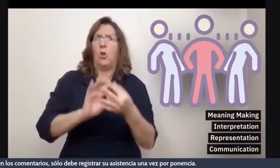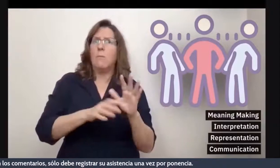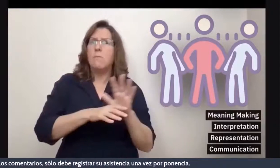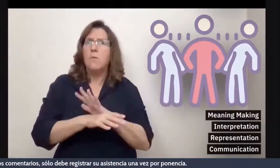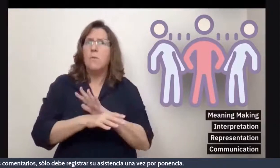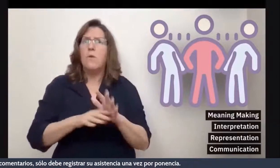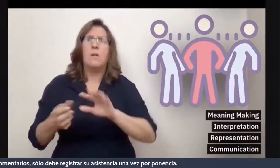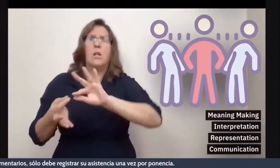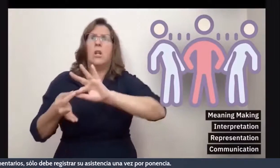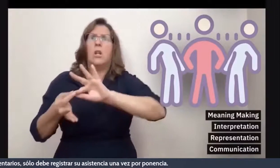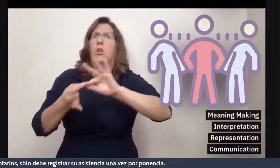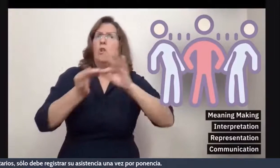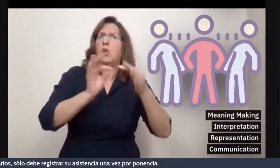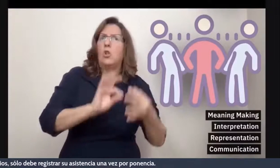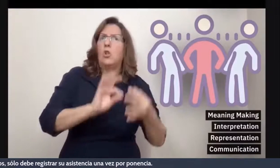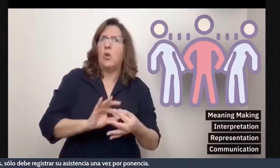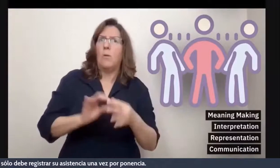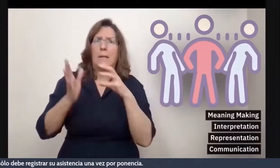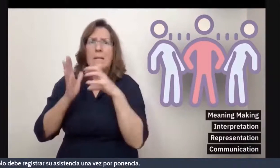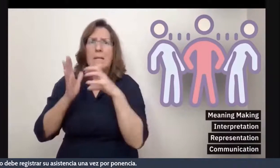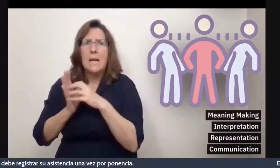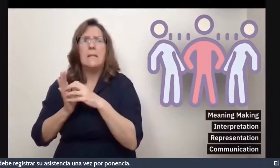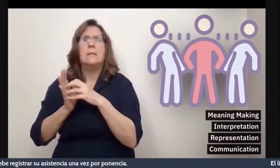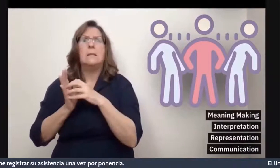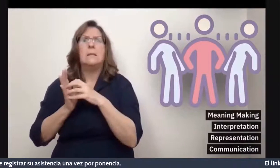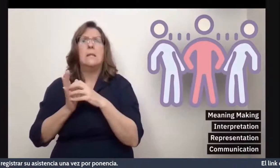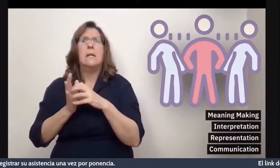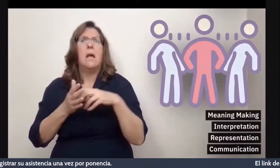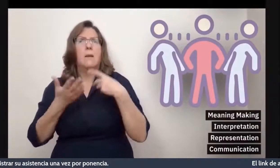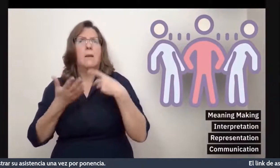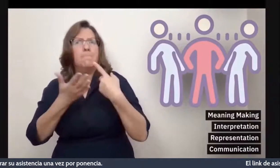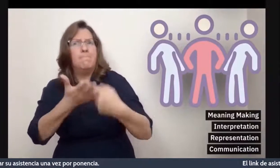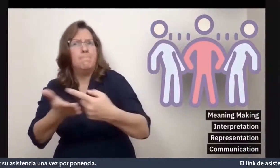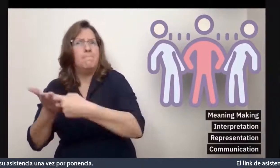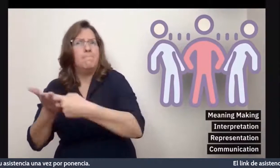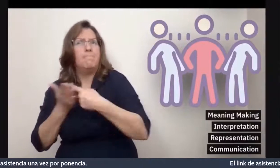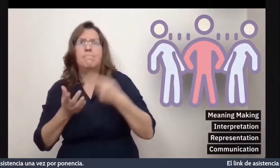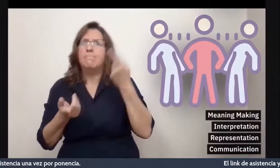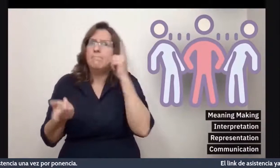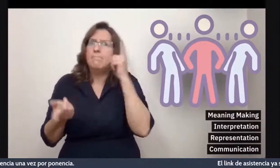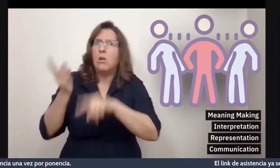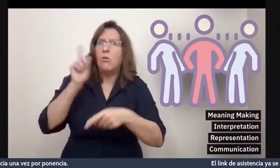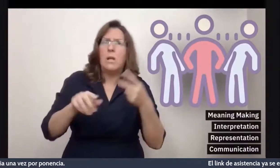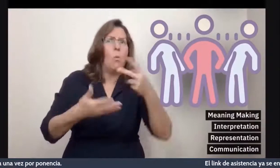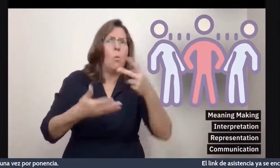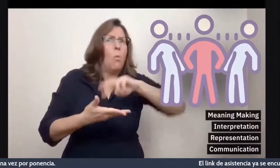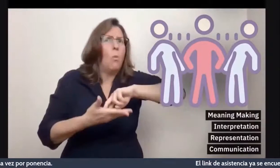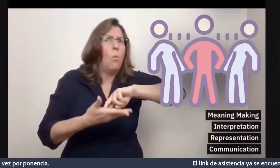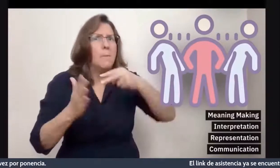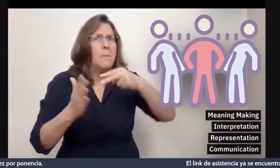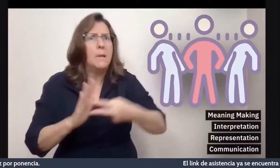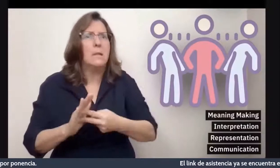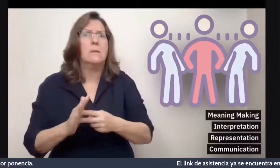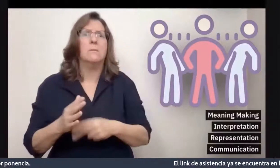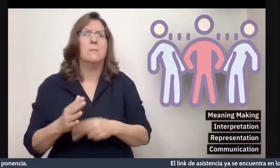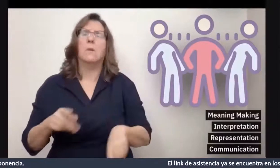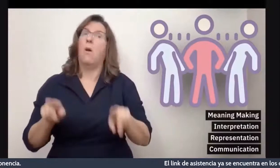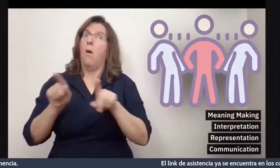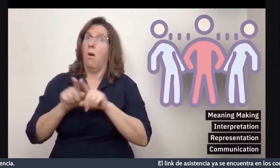que leemos, el tema de una película, siempre estamos en el proceso de traer significado en todo nuestro entorno y lo